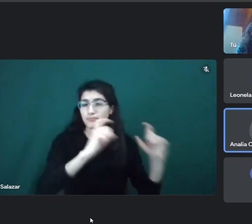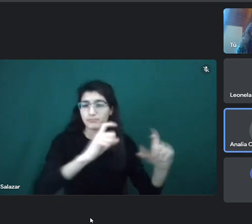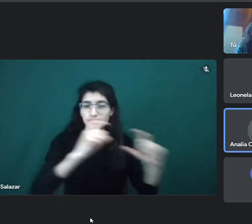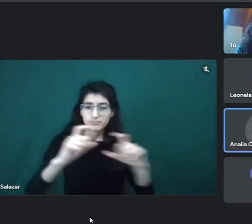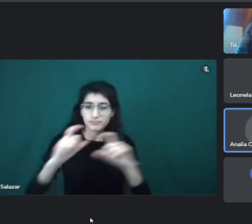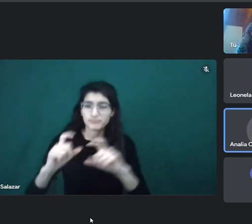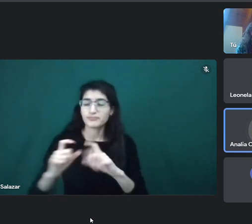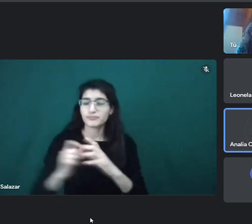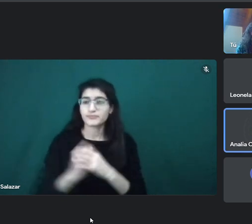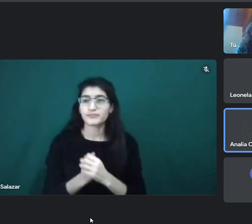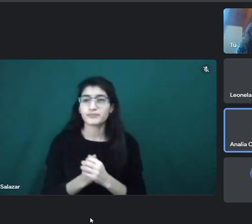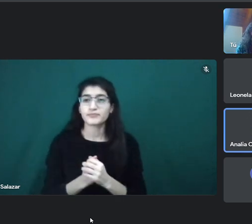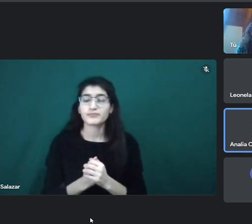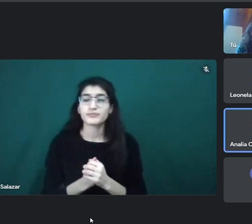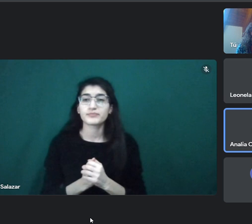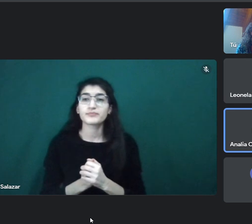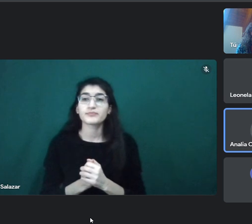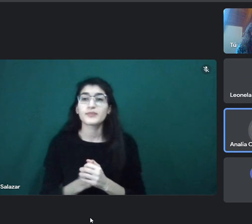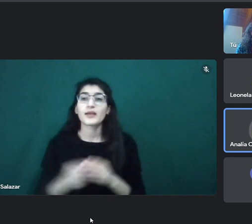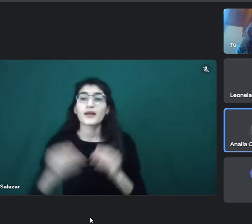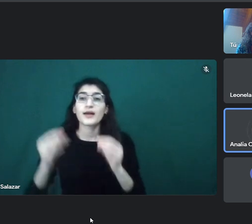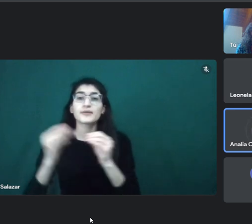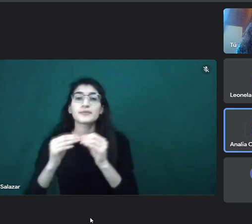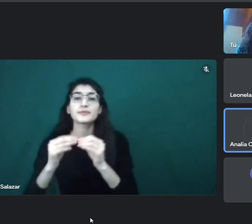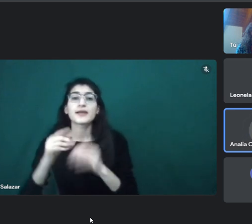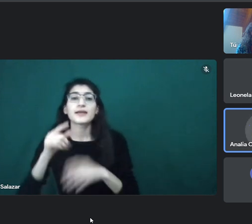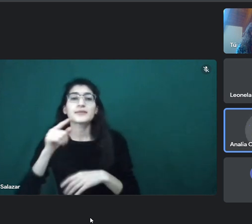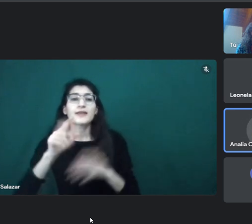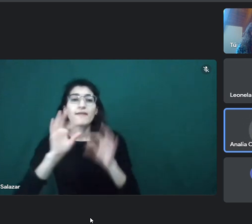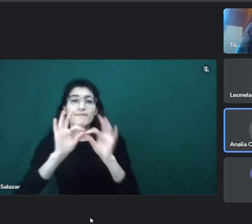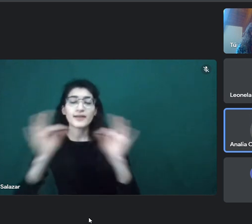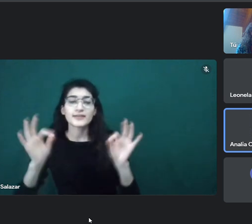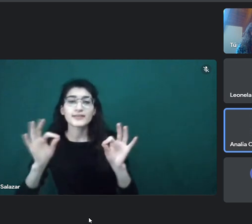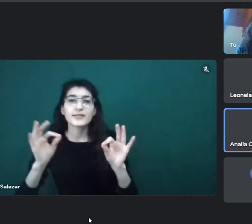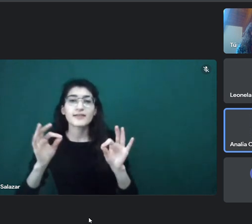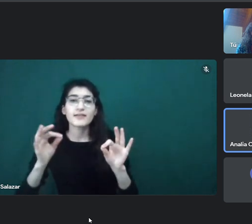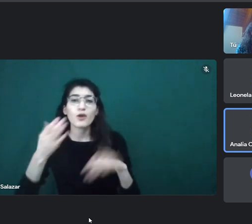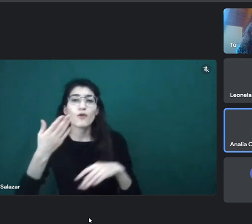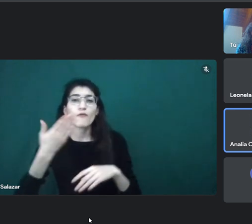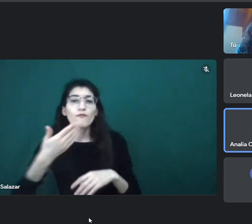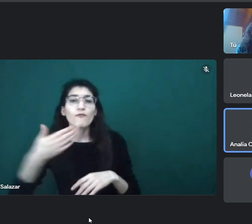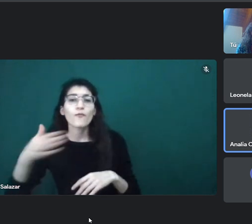fuera de la red, ¿sí? Off-grid. Sí.